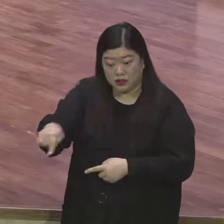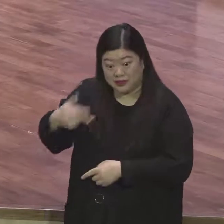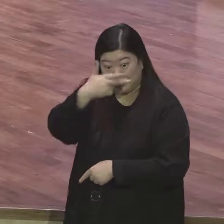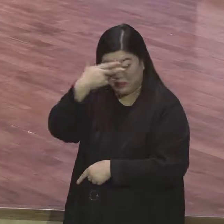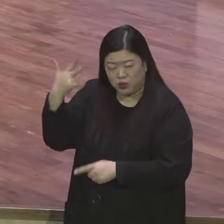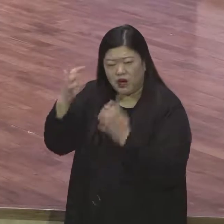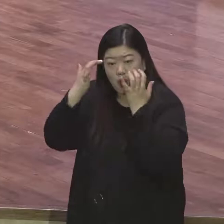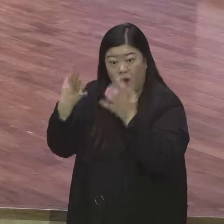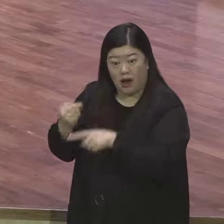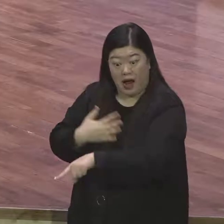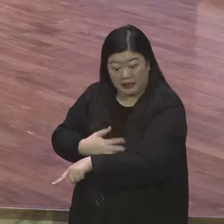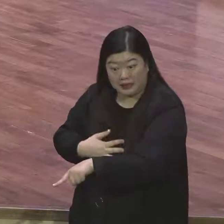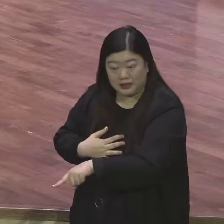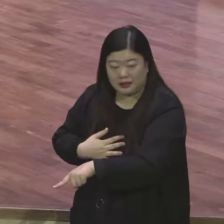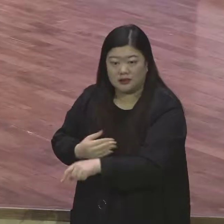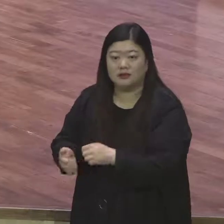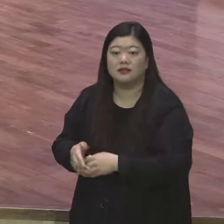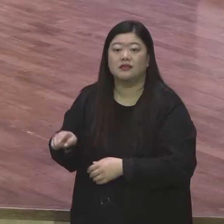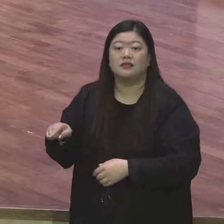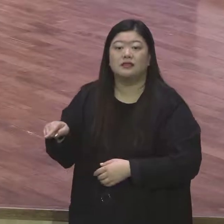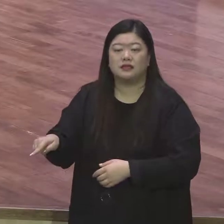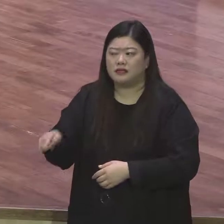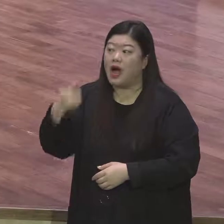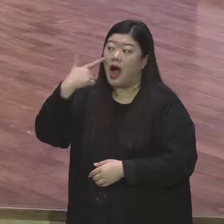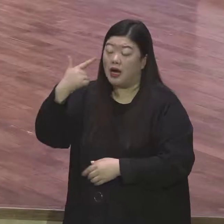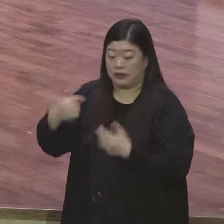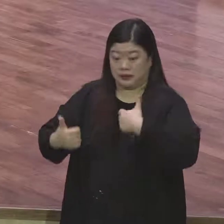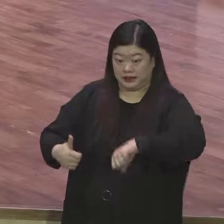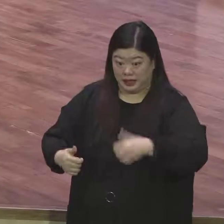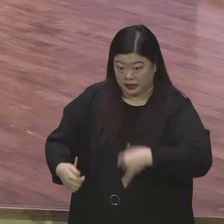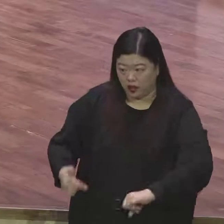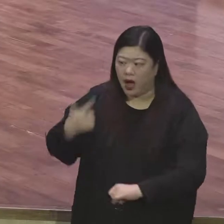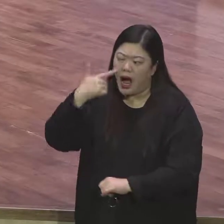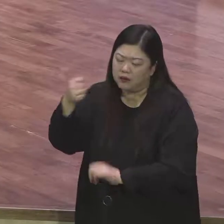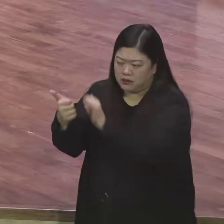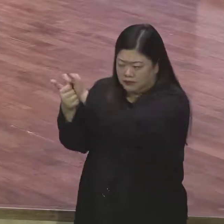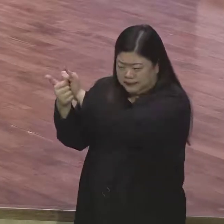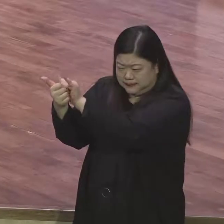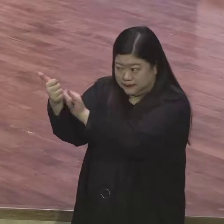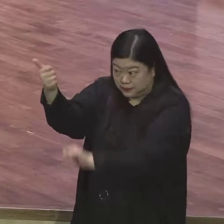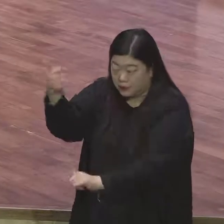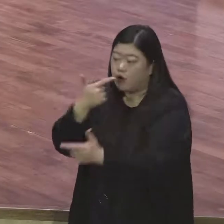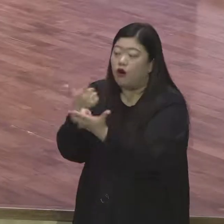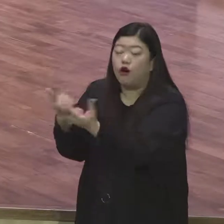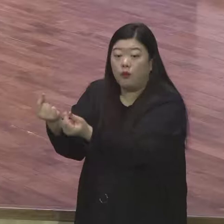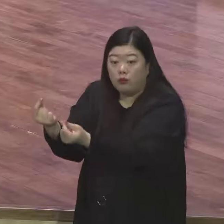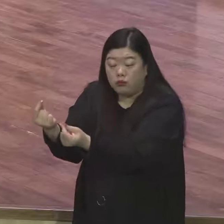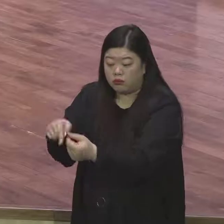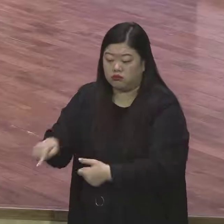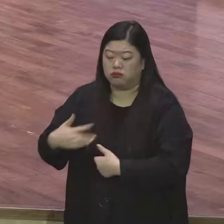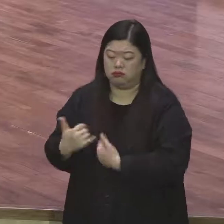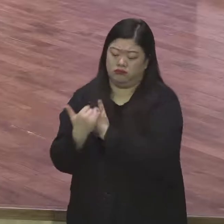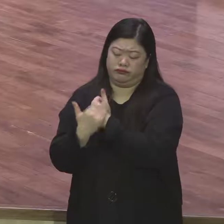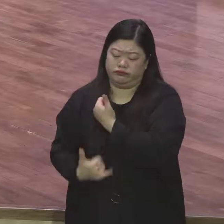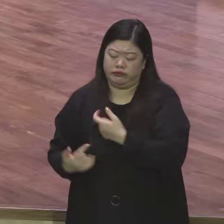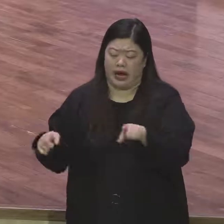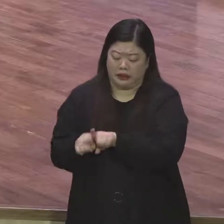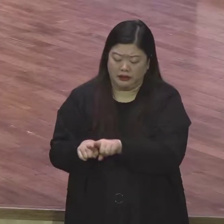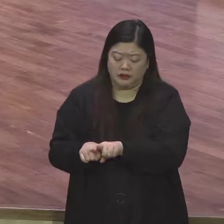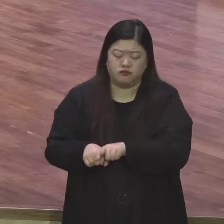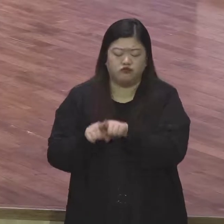안하니 자식이 아버지에게 함같이 나와 함께 복음을 위해 수고하였느니라.